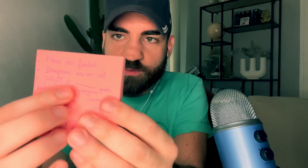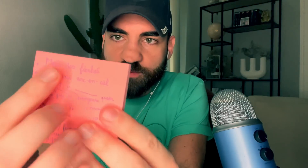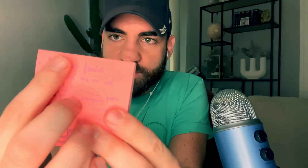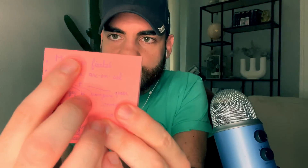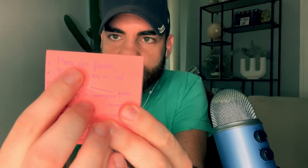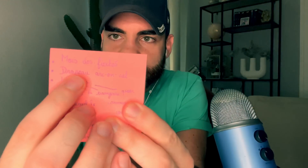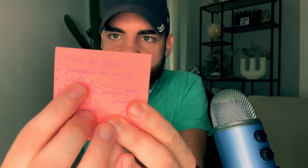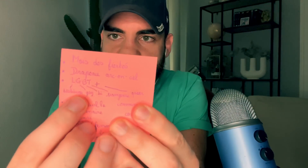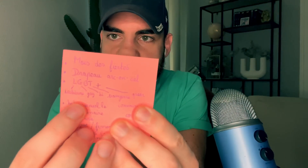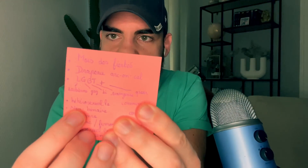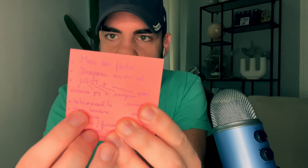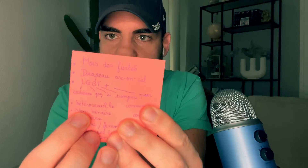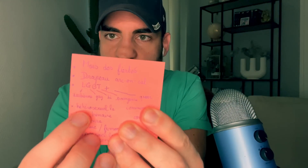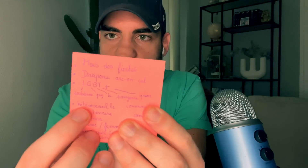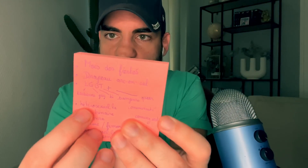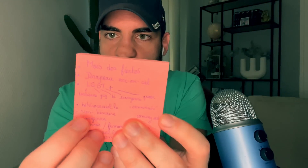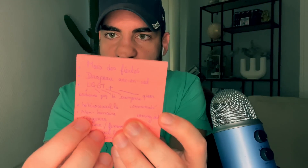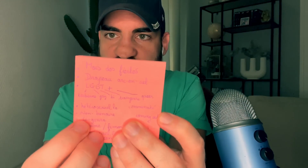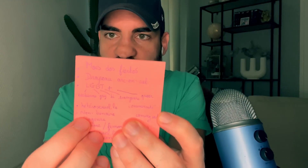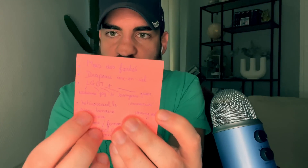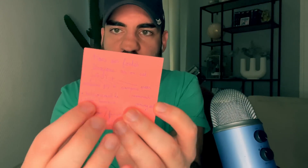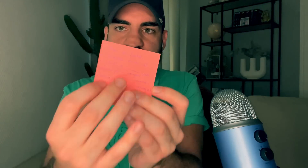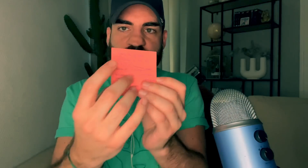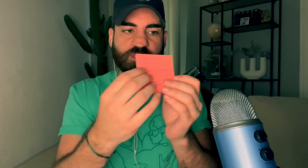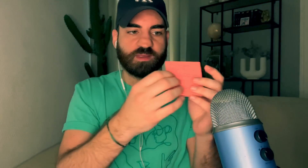Donc j'en suis à non-binaire.